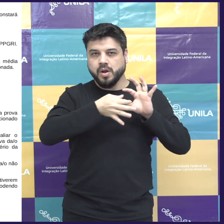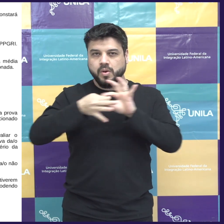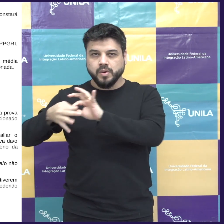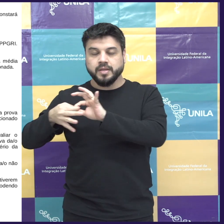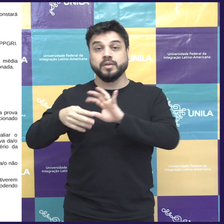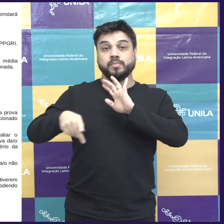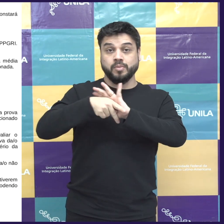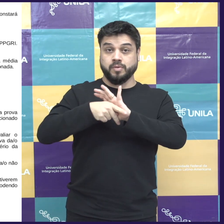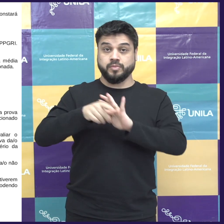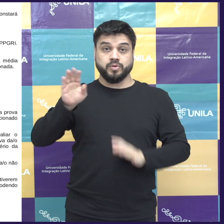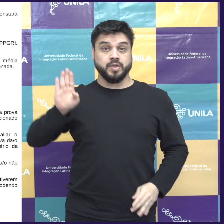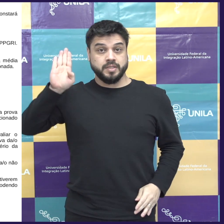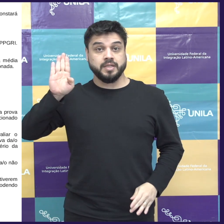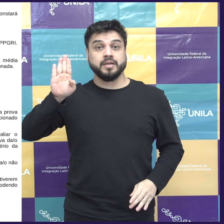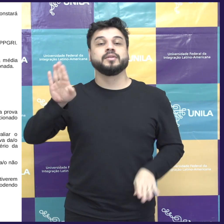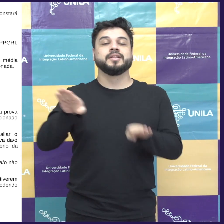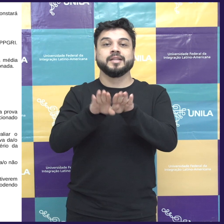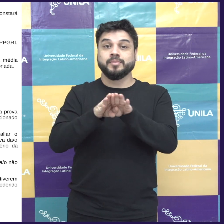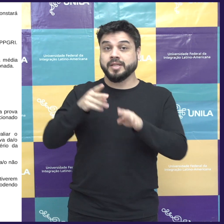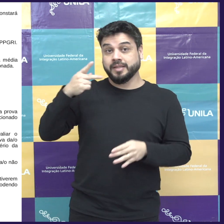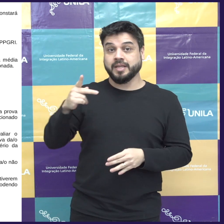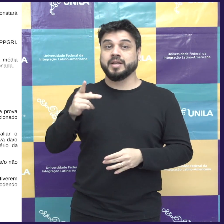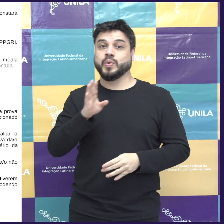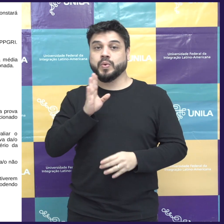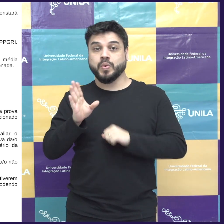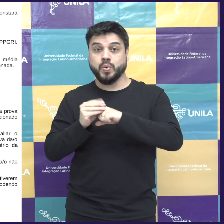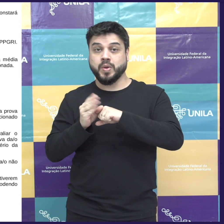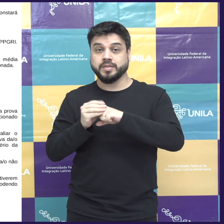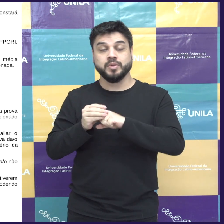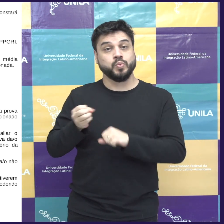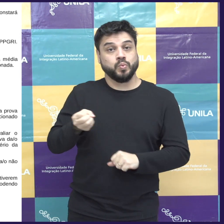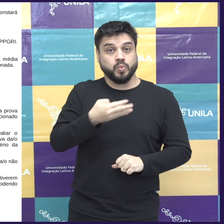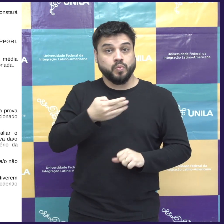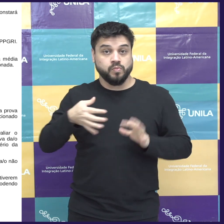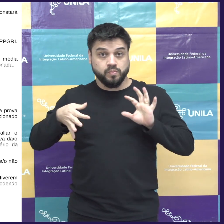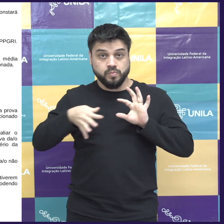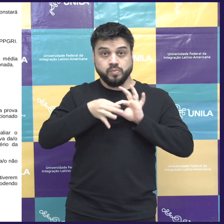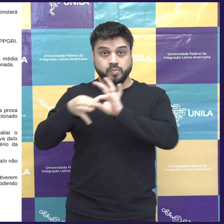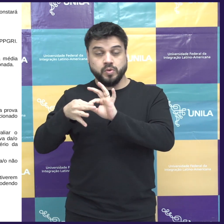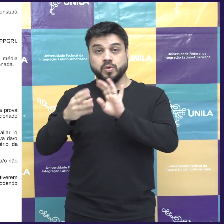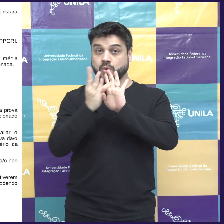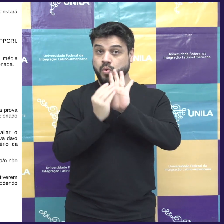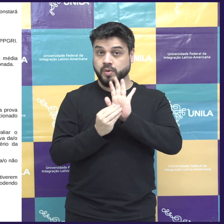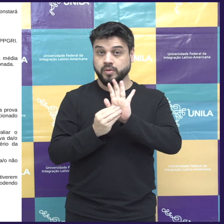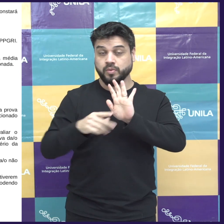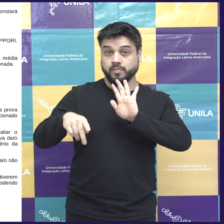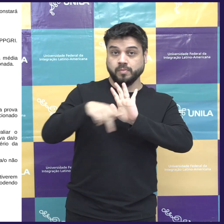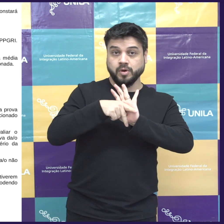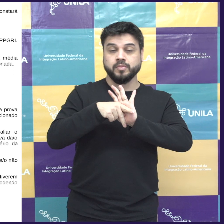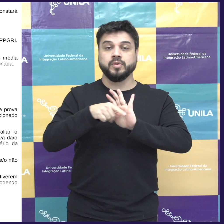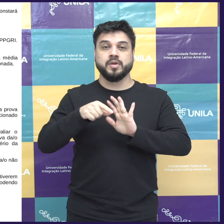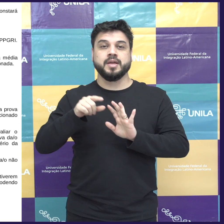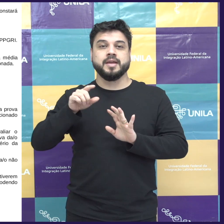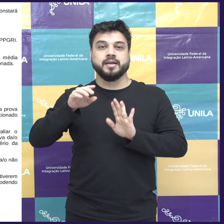candidato, bem como sua atualização em relação aos conteúdos a critérios da comissão